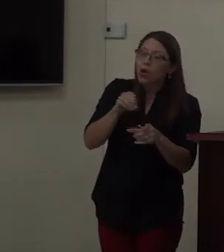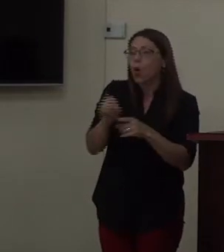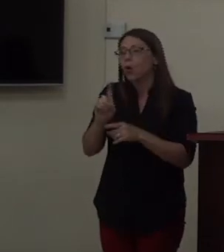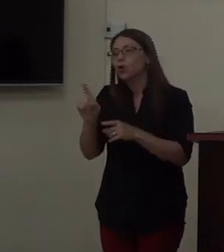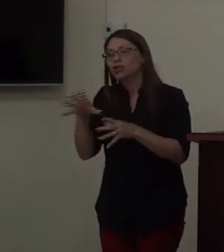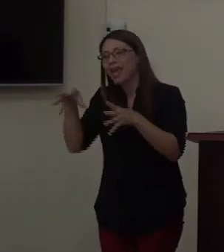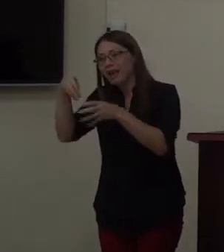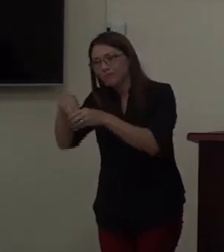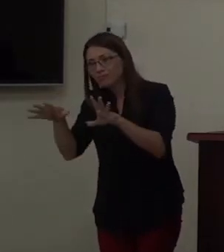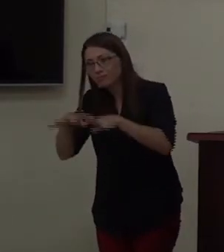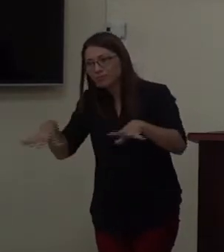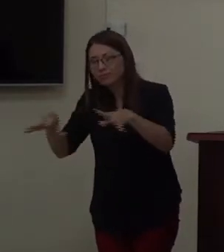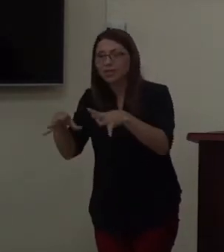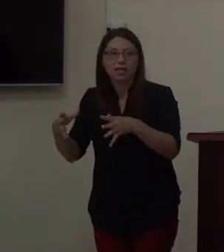comunitarias.